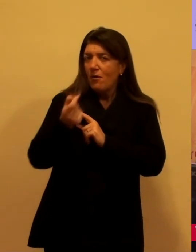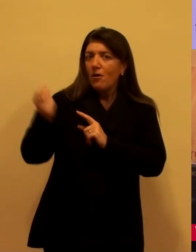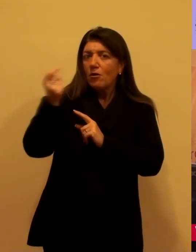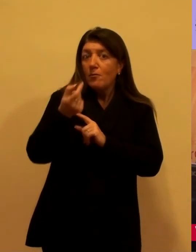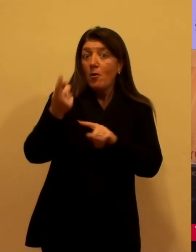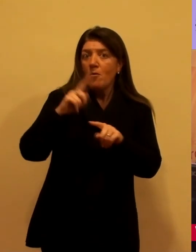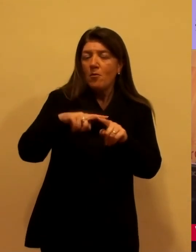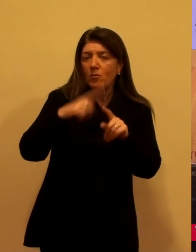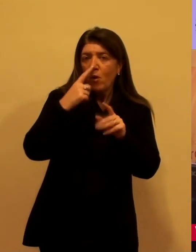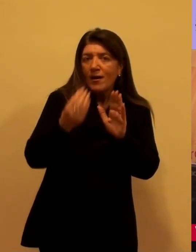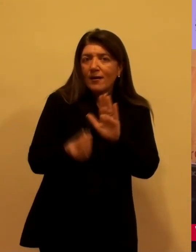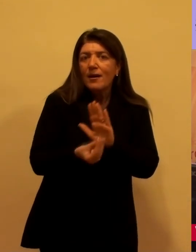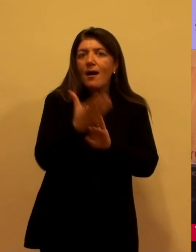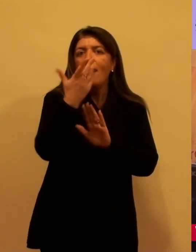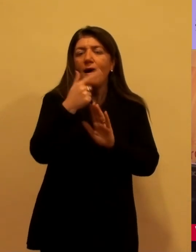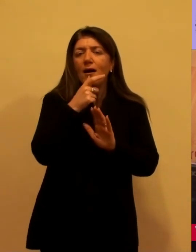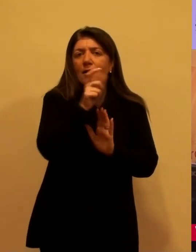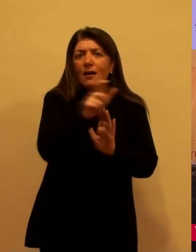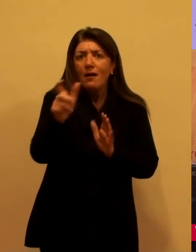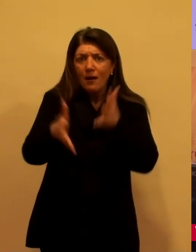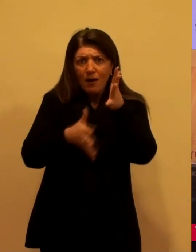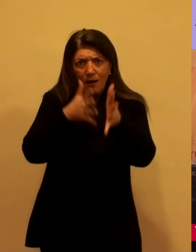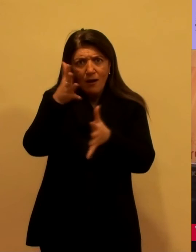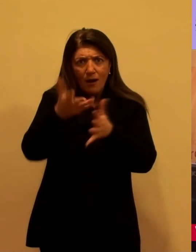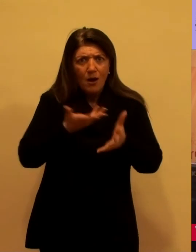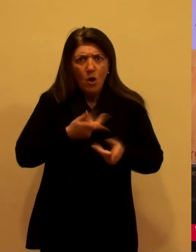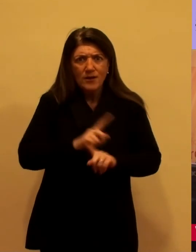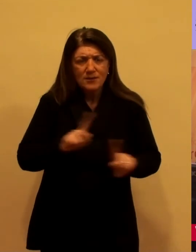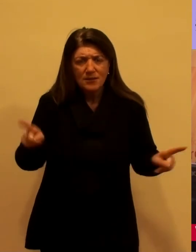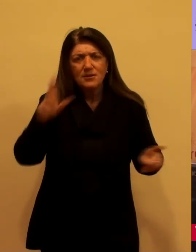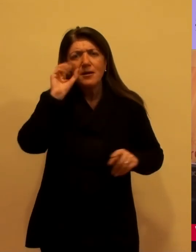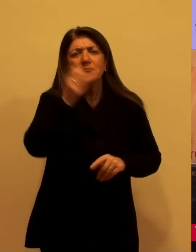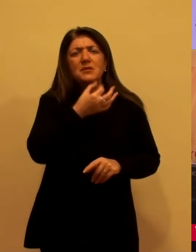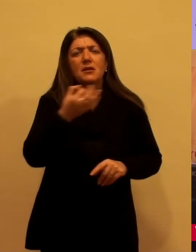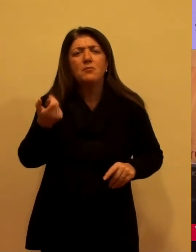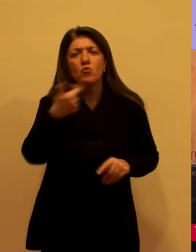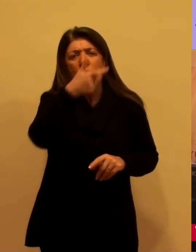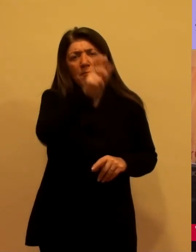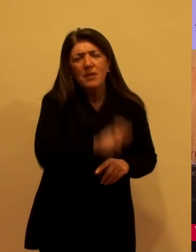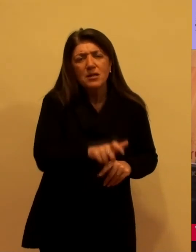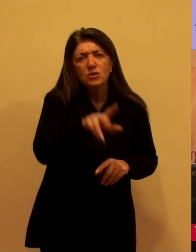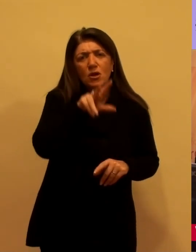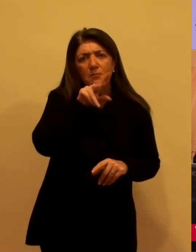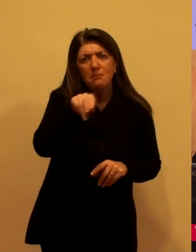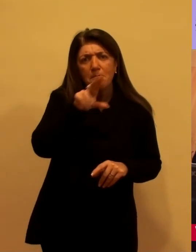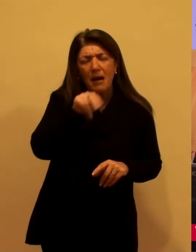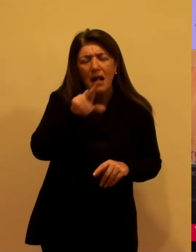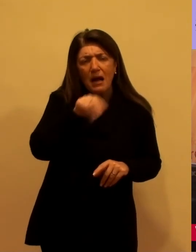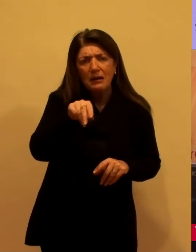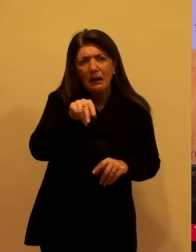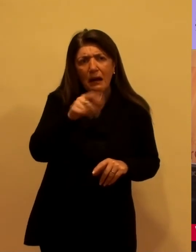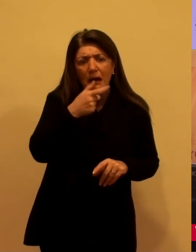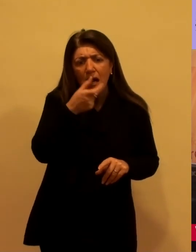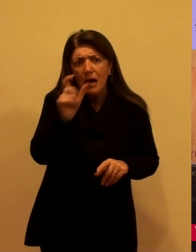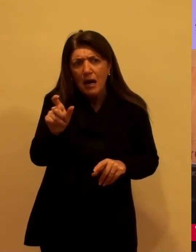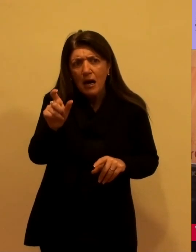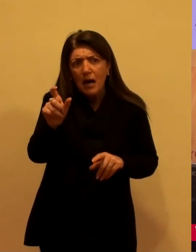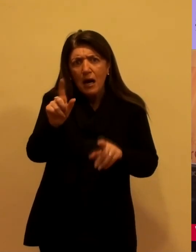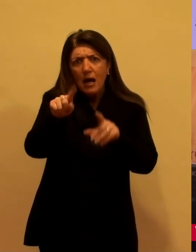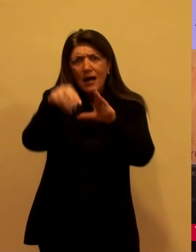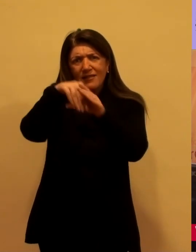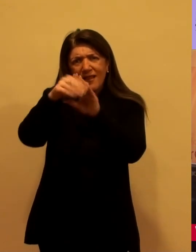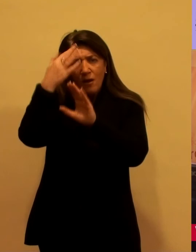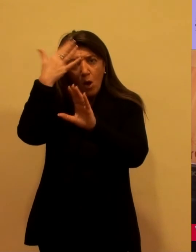parole che non esistevano, perché capite bene che è molto difficile per una persona parlare di un concetto di cui non possiede